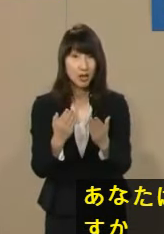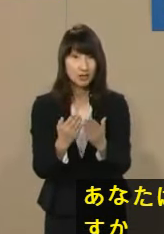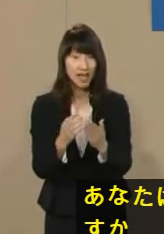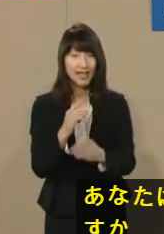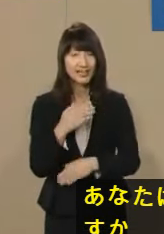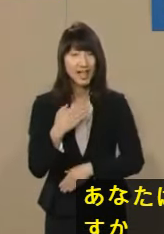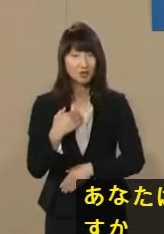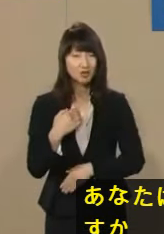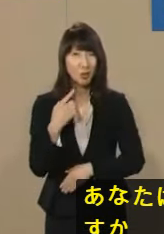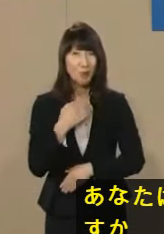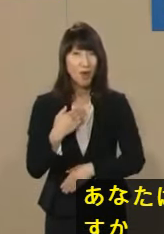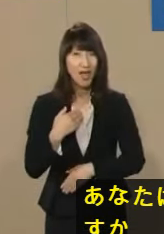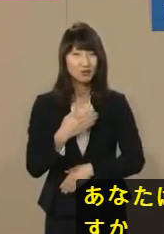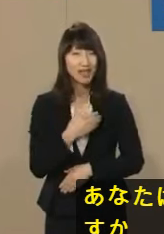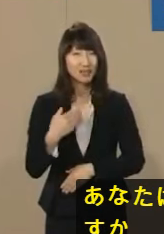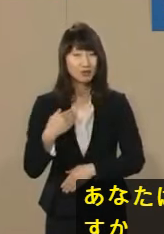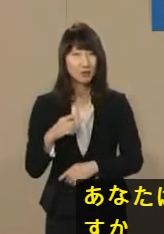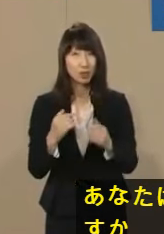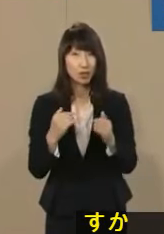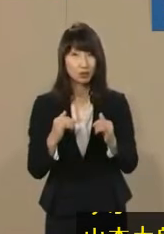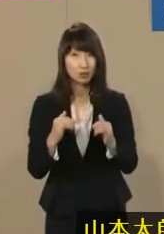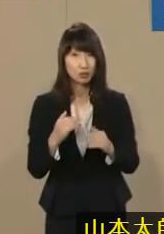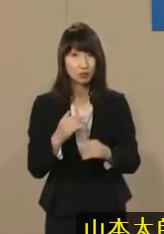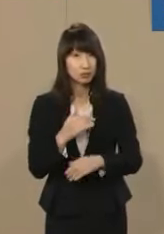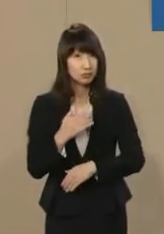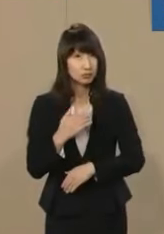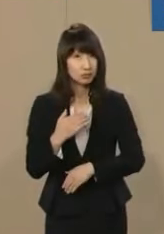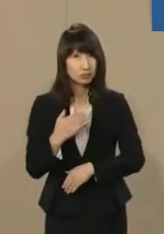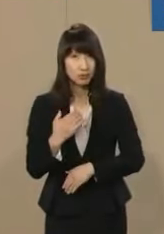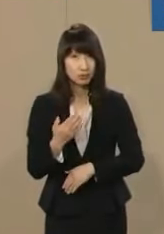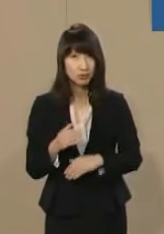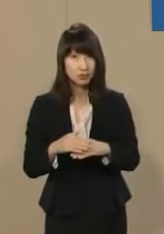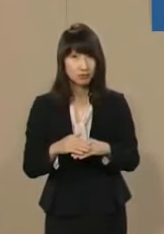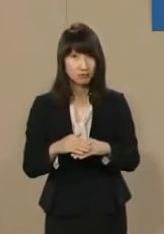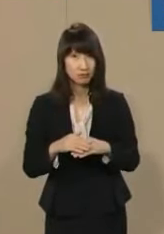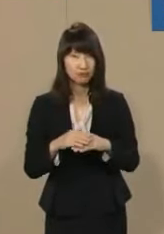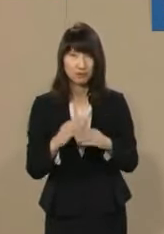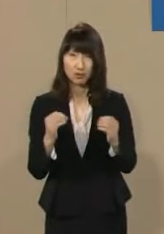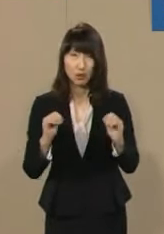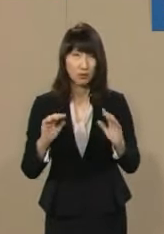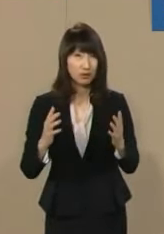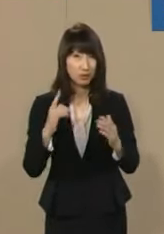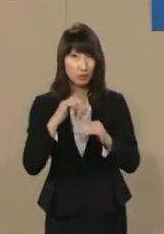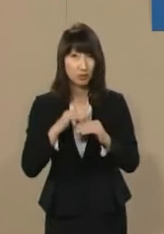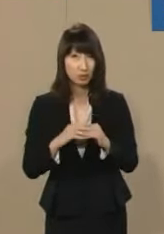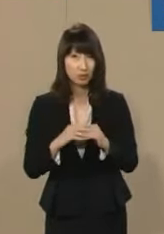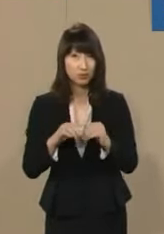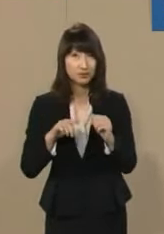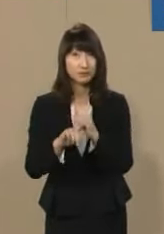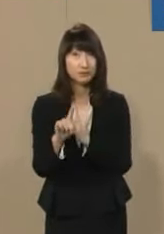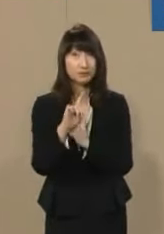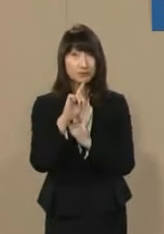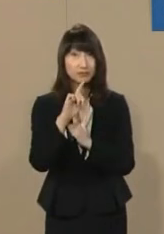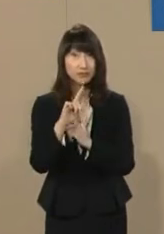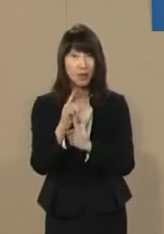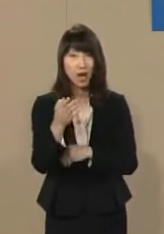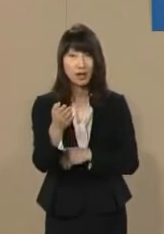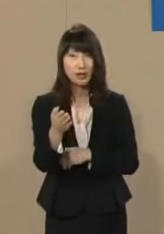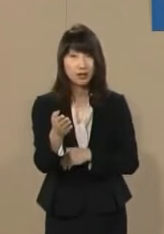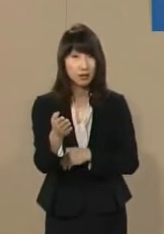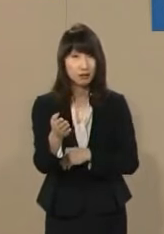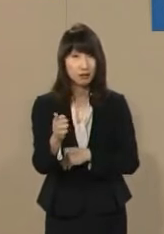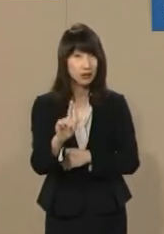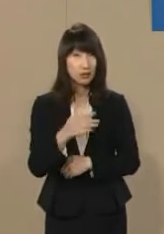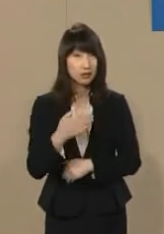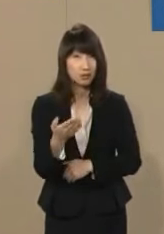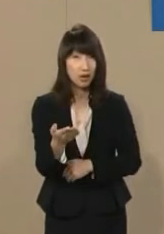える、思える、できると答えられた人どれぐらいいますか？そう多くはないと考えます。なぜならあなたに何ができるんです